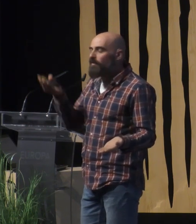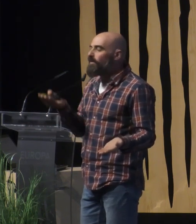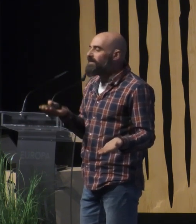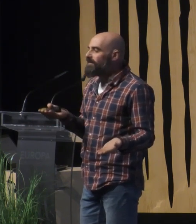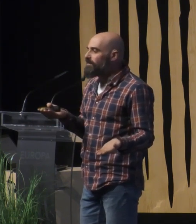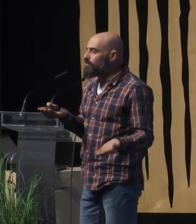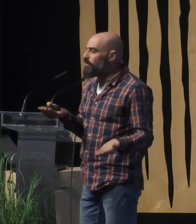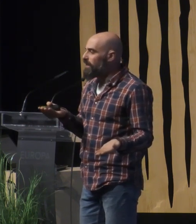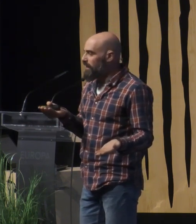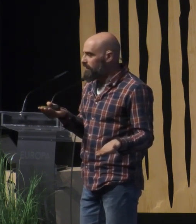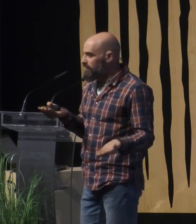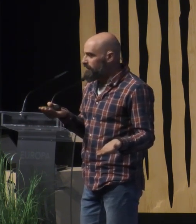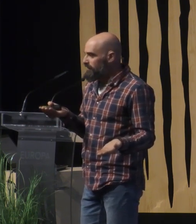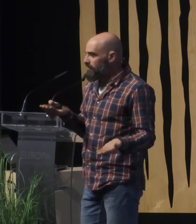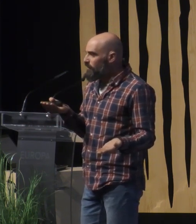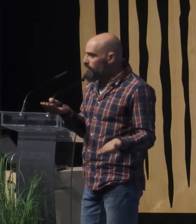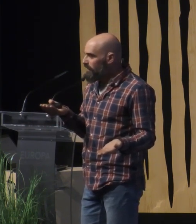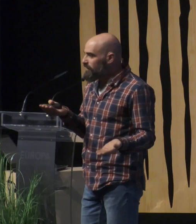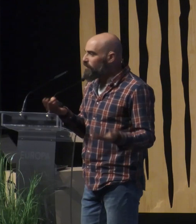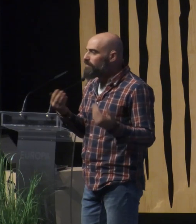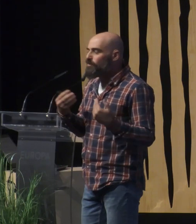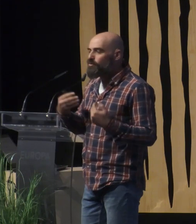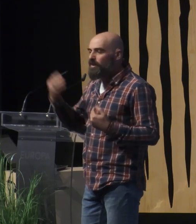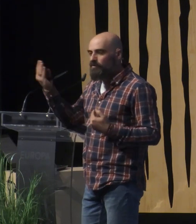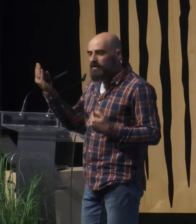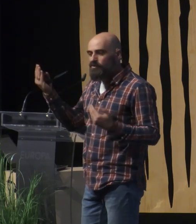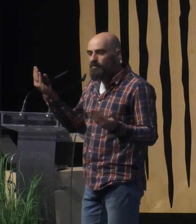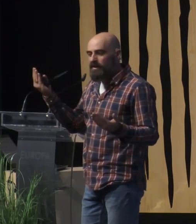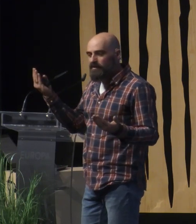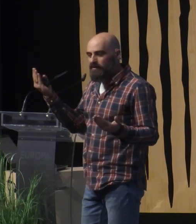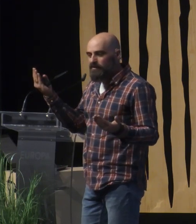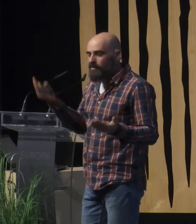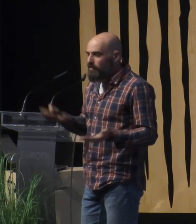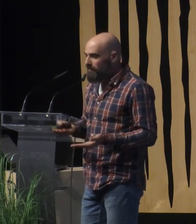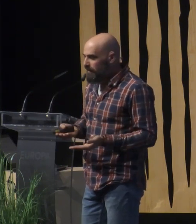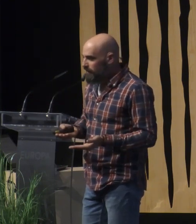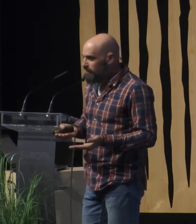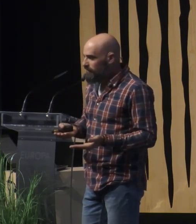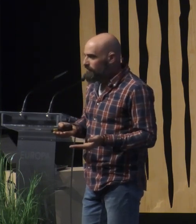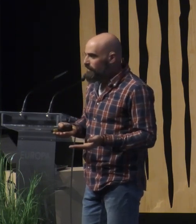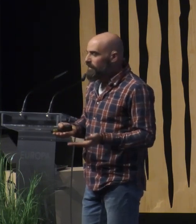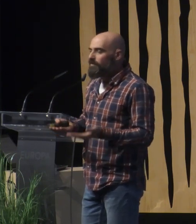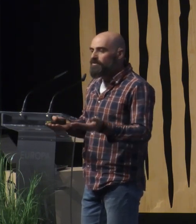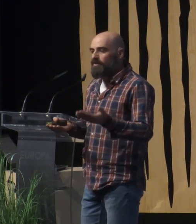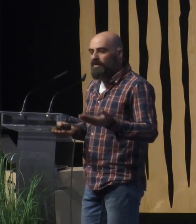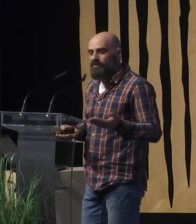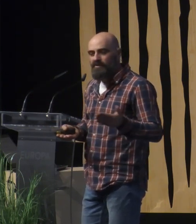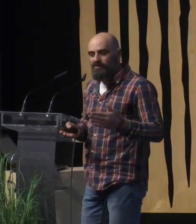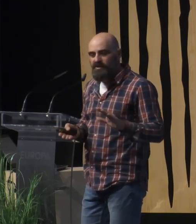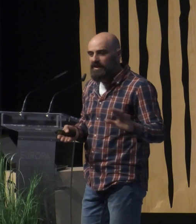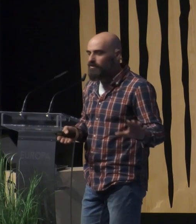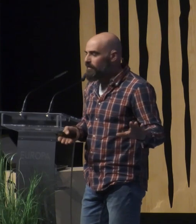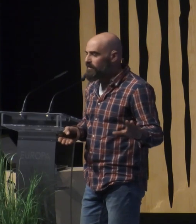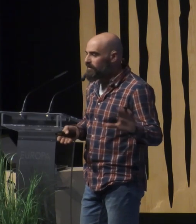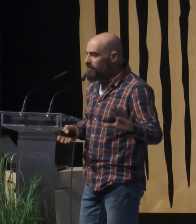los adolescentes no son nada. Son algo diferente. Por lo tanto, yo no soy ni zombi ni soy humana. Soy algo diferente, ¿no? Y dice, hostia, el coreano este yo no sé